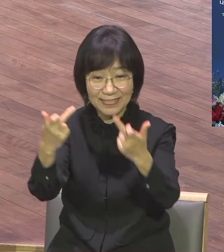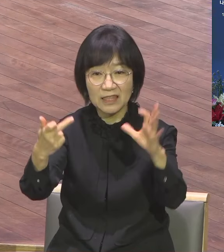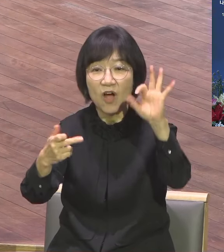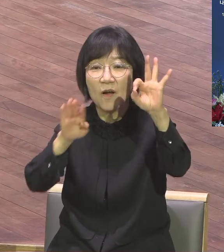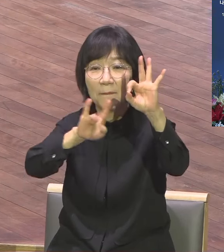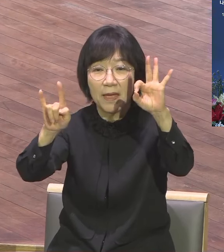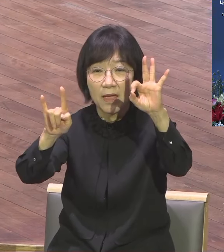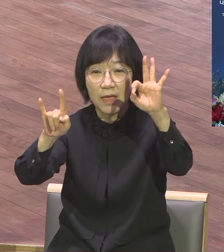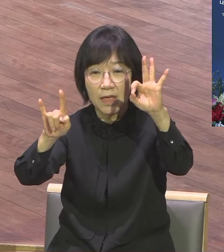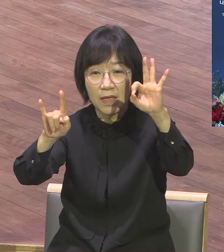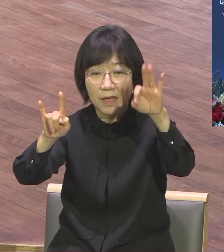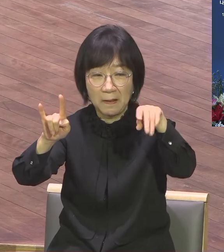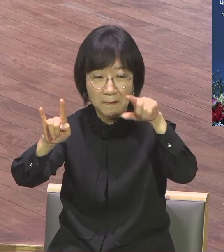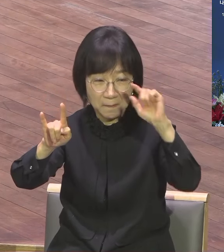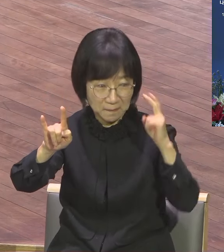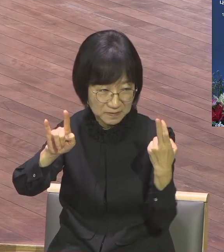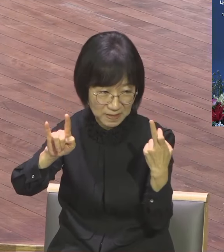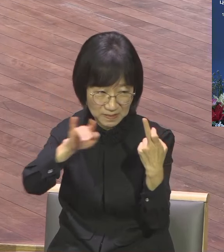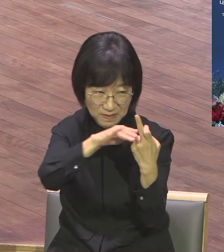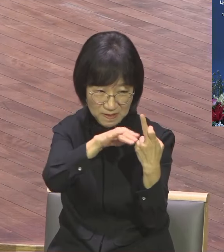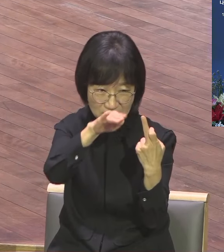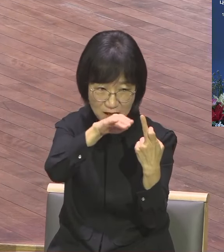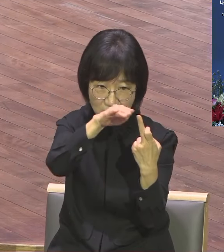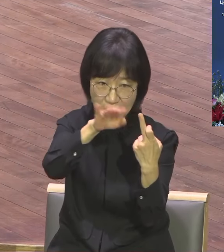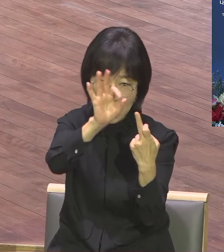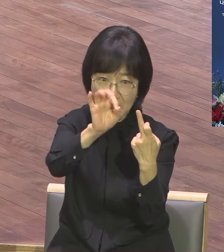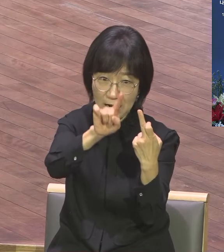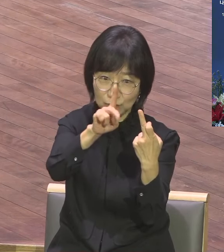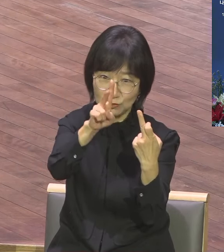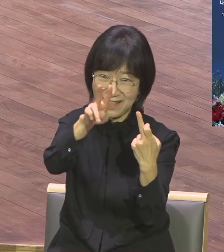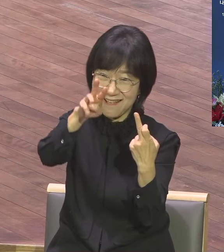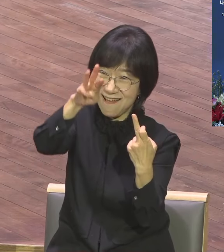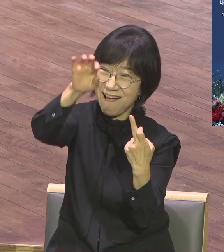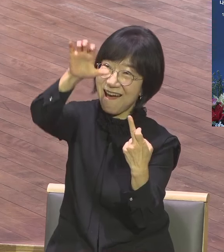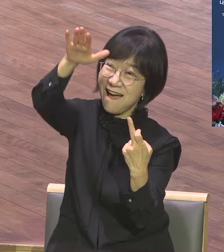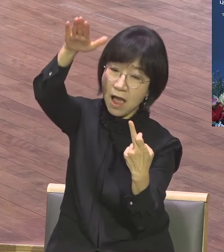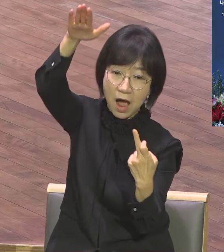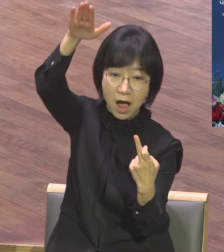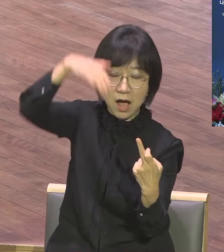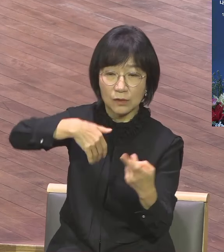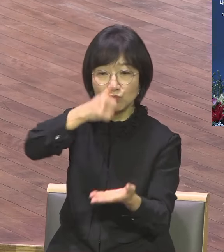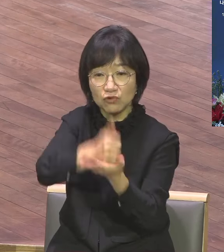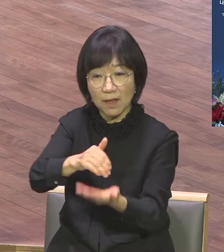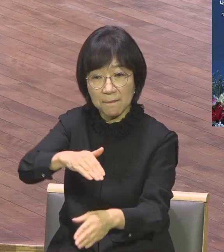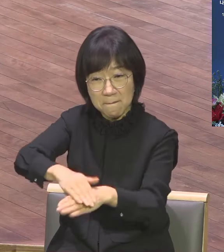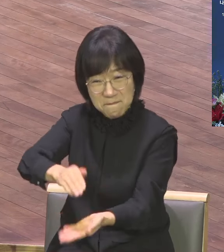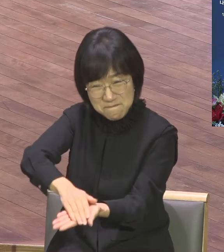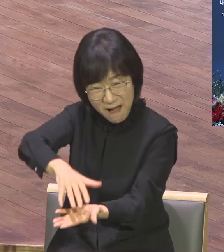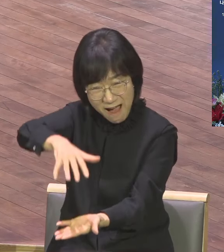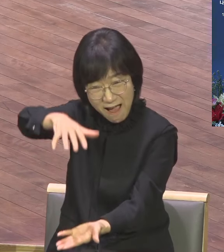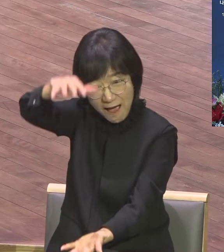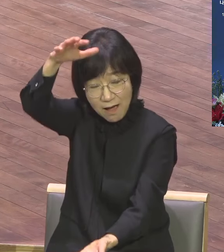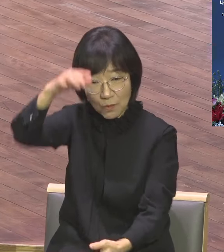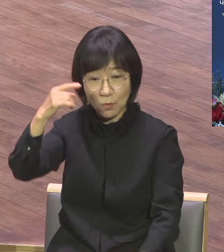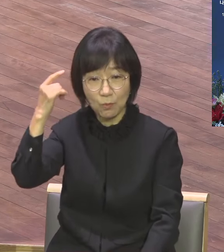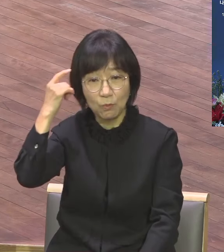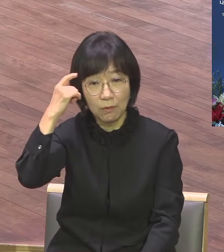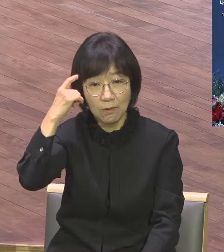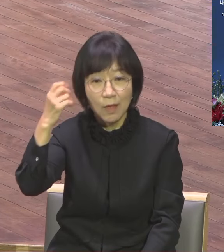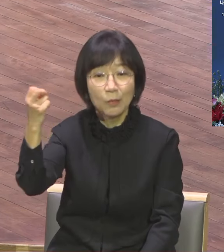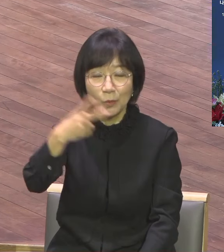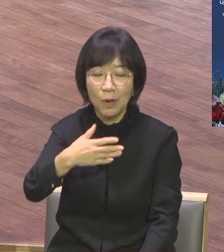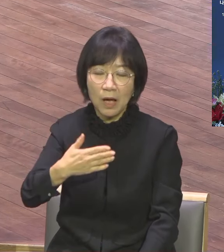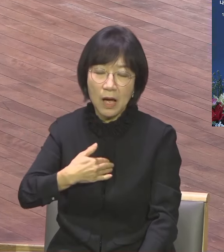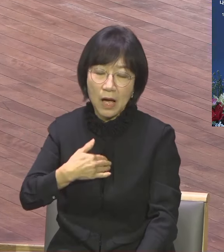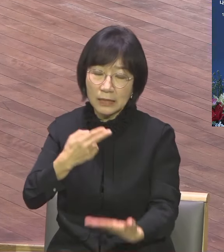제업이 숨 끊어지기 직전에 한 말. 아, 내가 살았어.